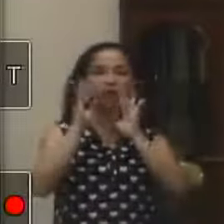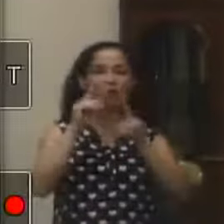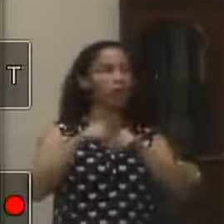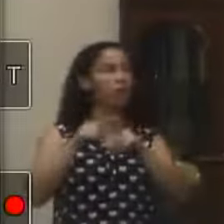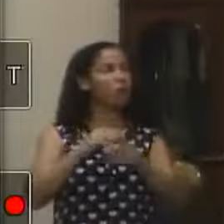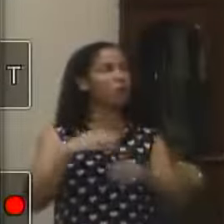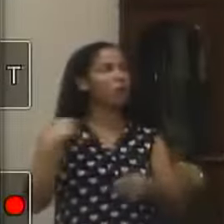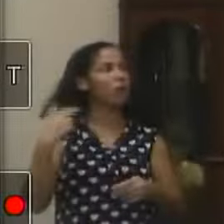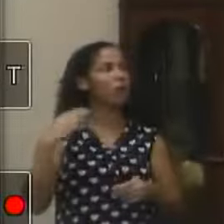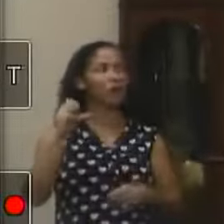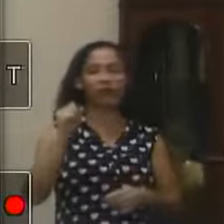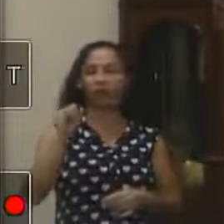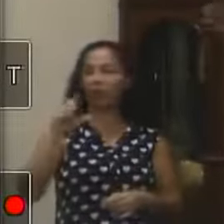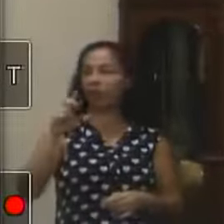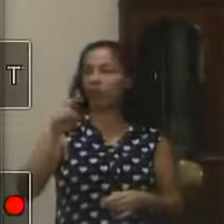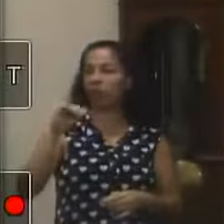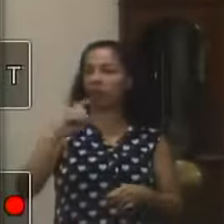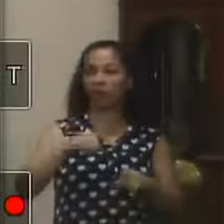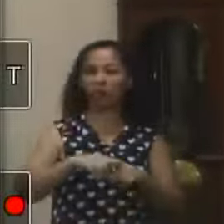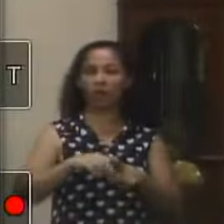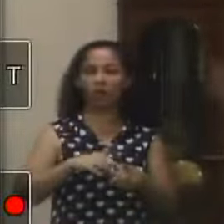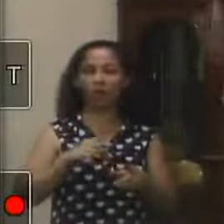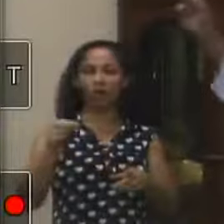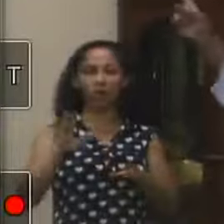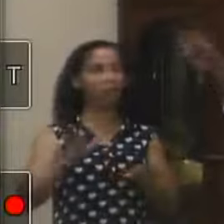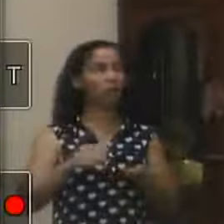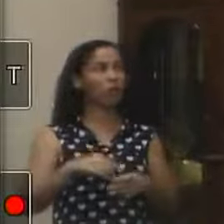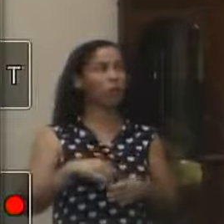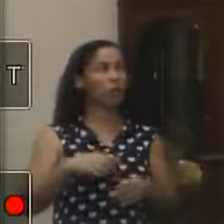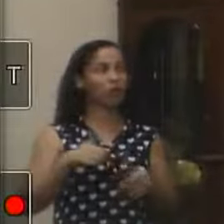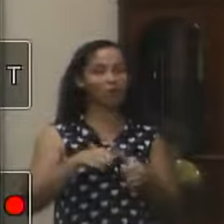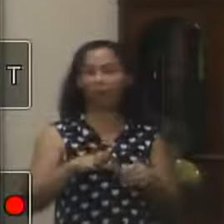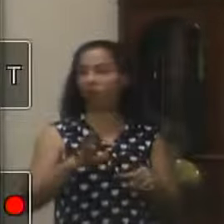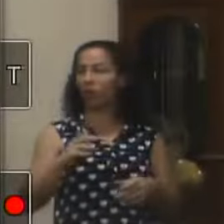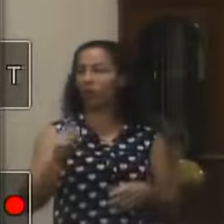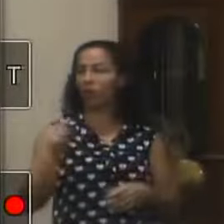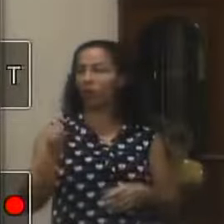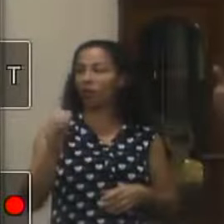Vereador Silvio, até gostaria que o vereador Silvio, acho que deu uma saidinha, deve estar no gabinete.